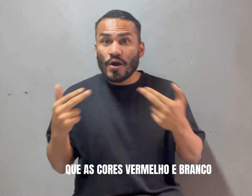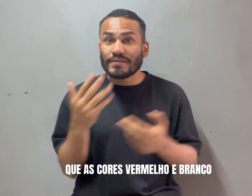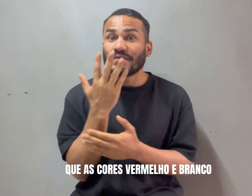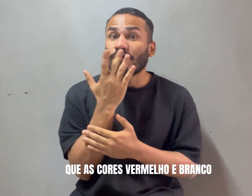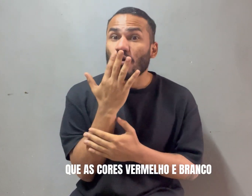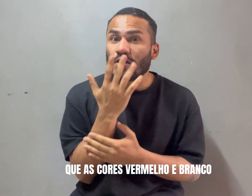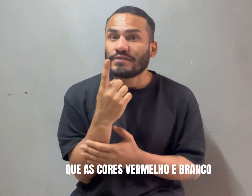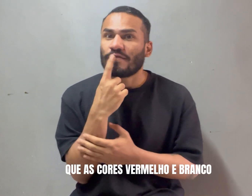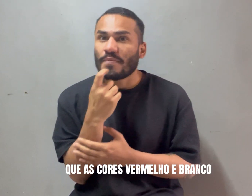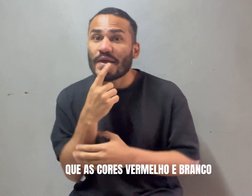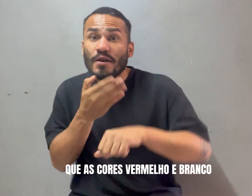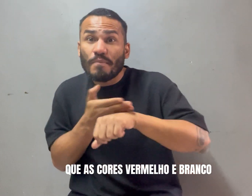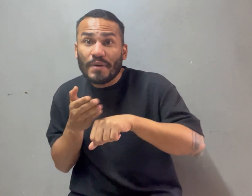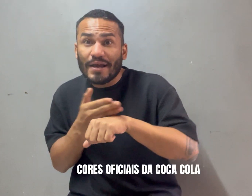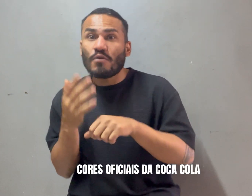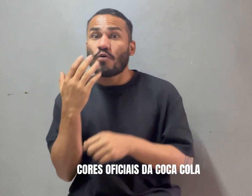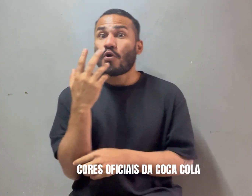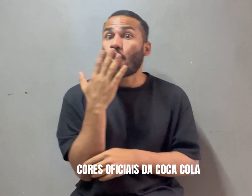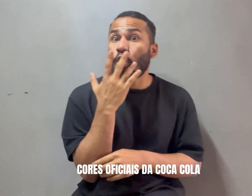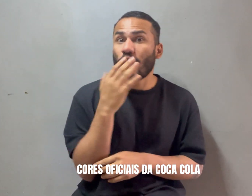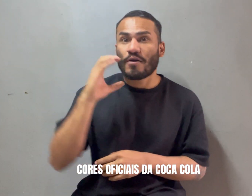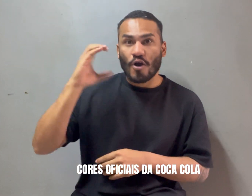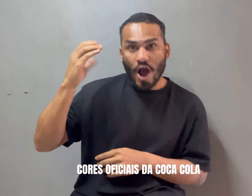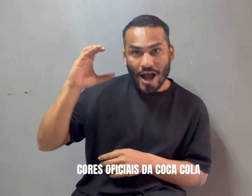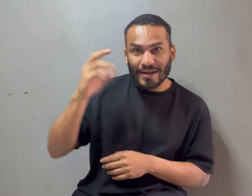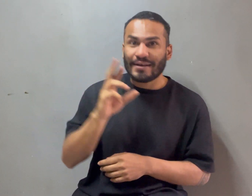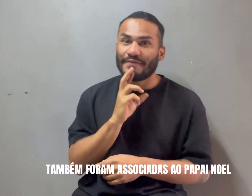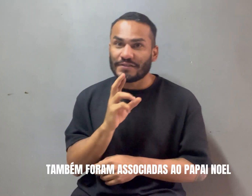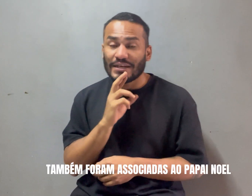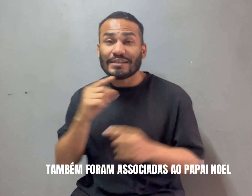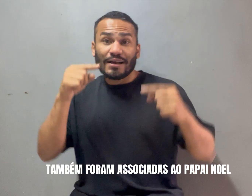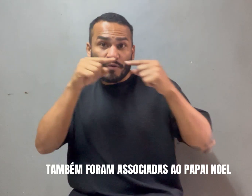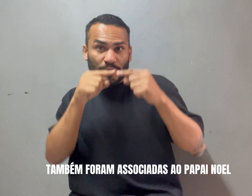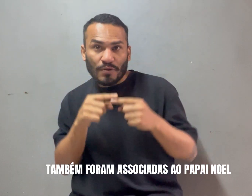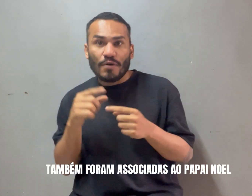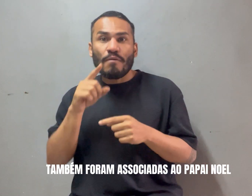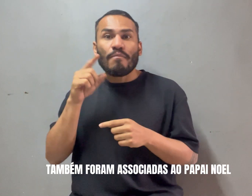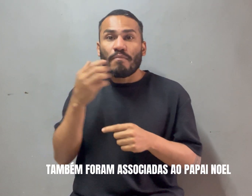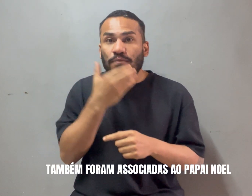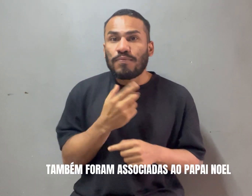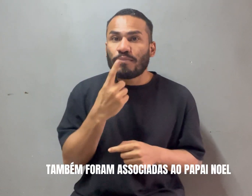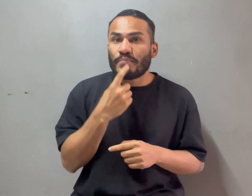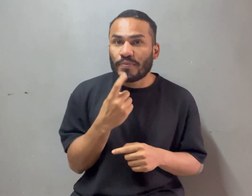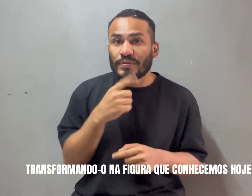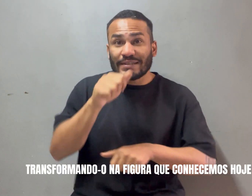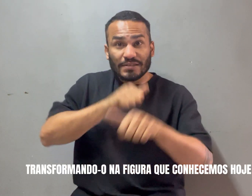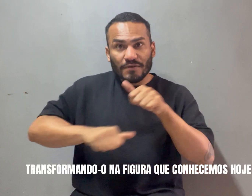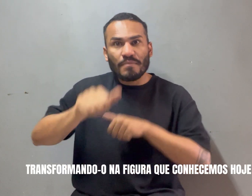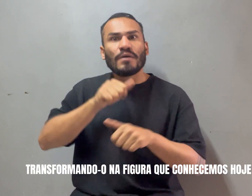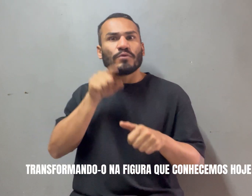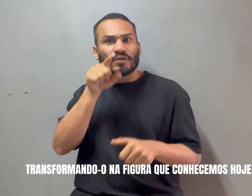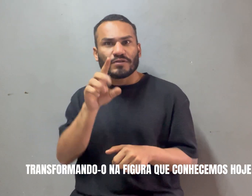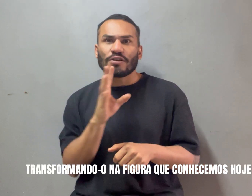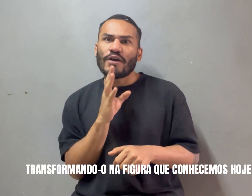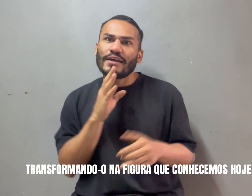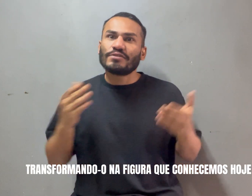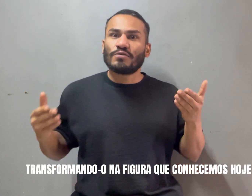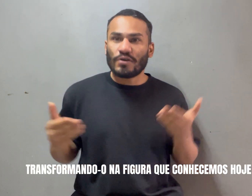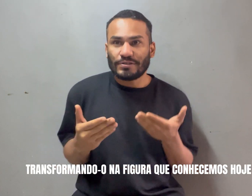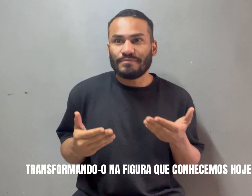as cores vermelho e branco, cores oficiais da Coca-Cola, também foram associadas ao Papai Noel, transformando-o na figura que conhecemos